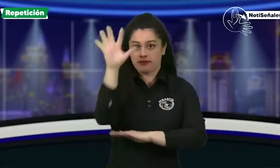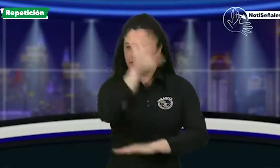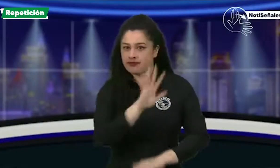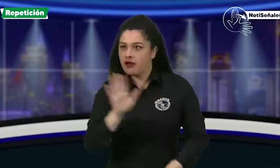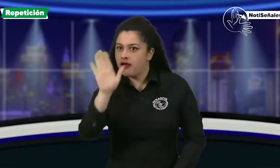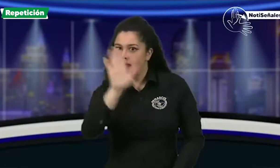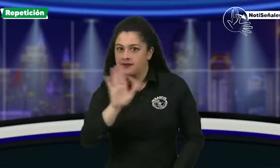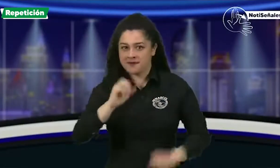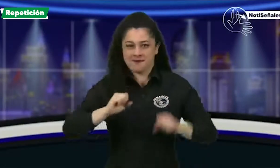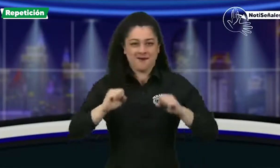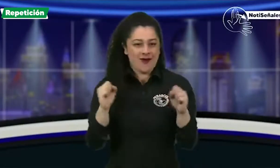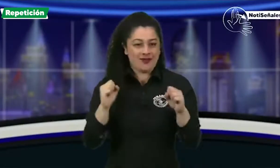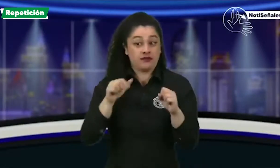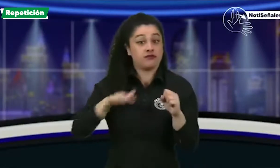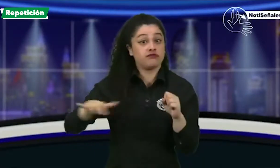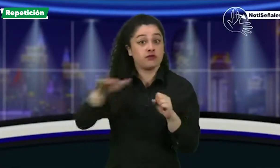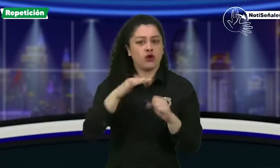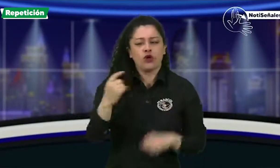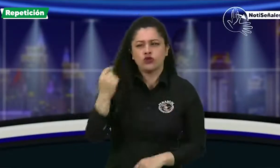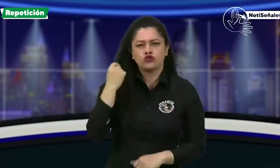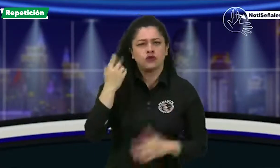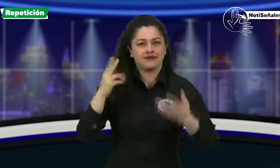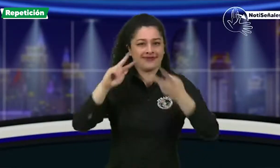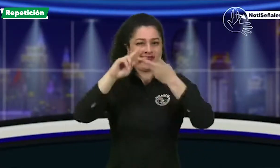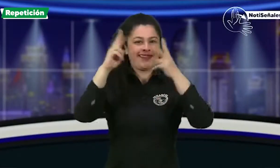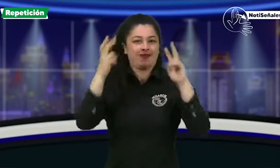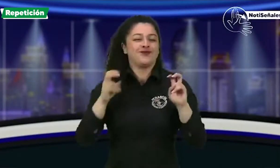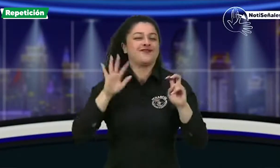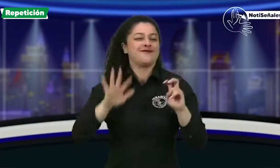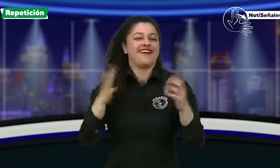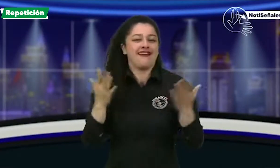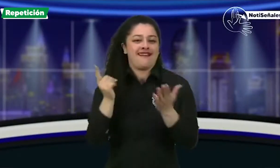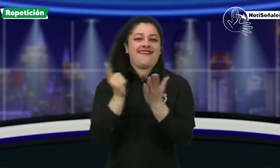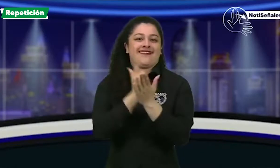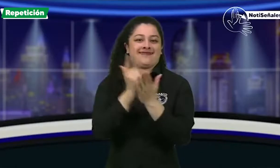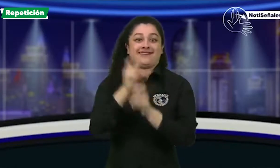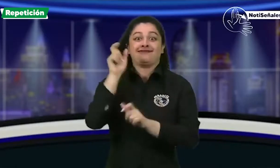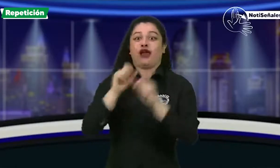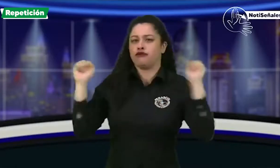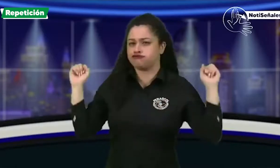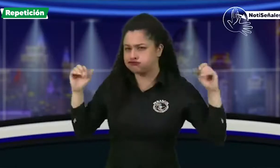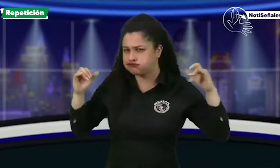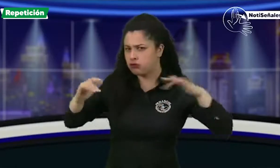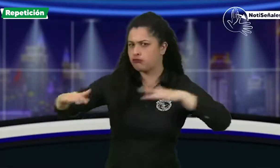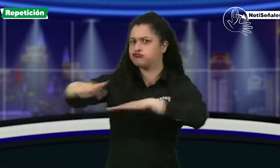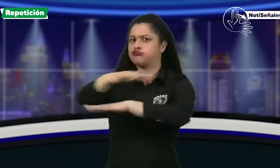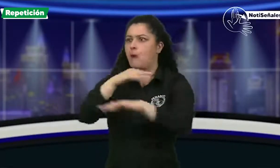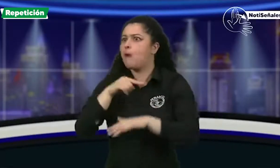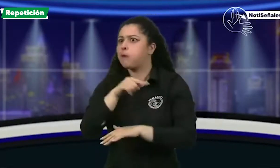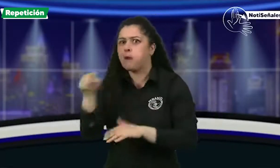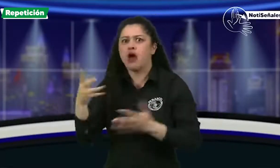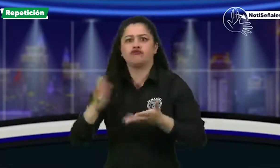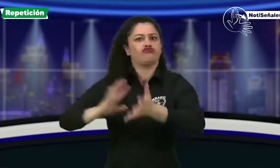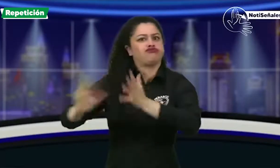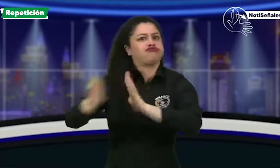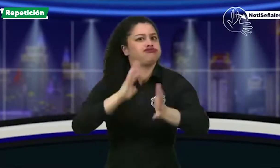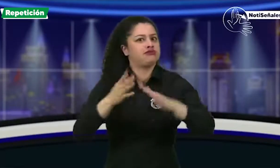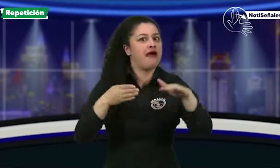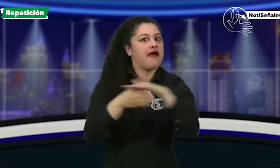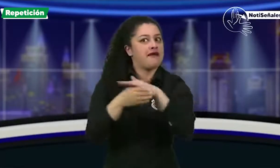Ahora quiero contarles, en Bogotá, hace poco fue la Feria del Libro Asistieron